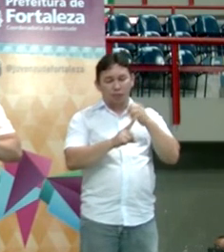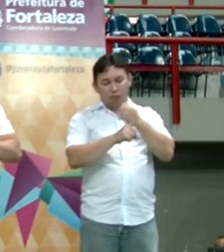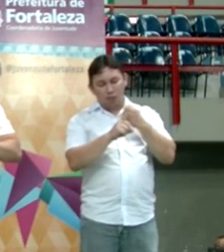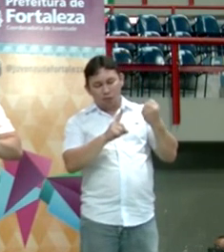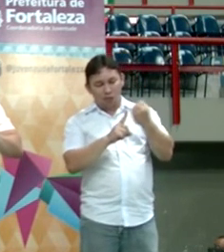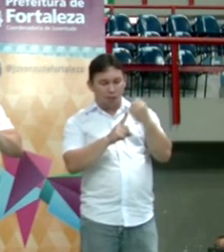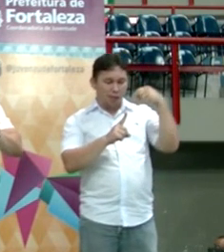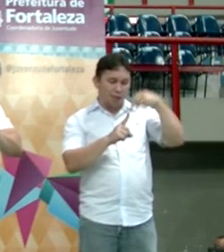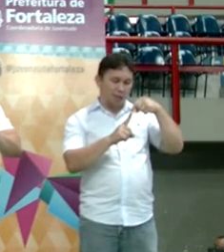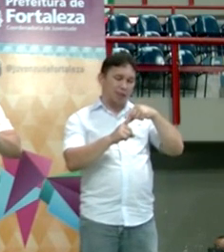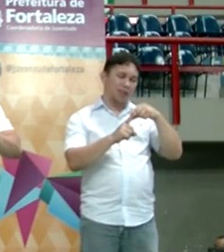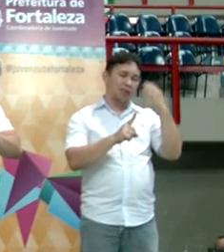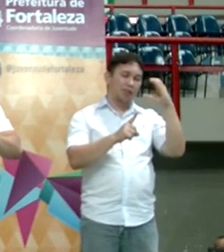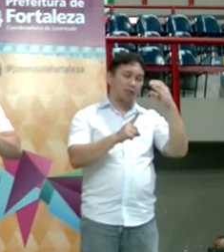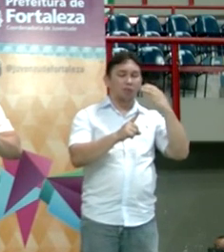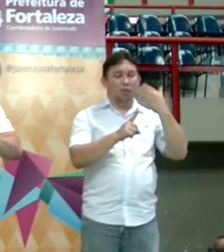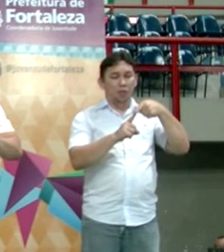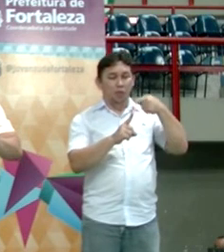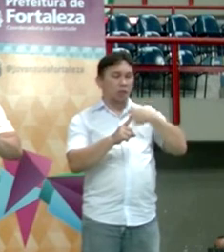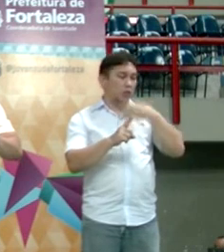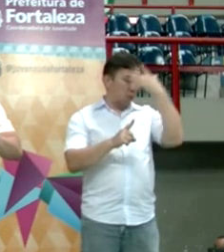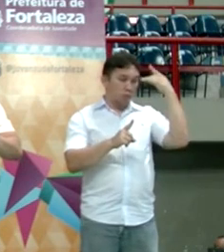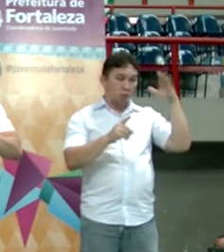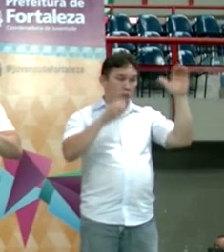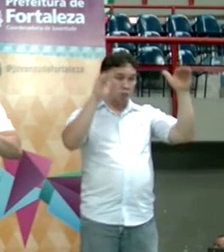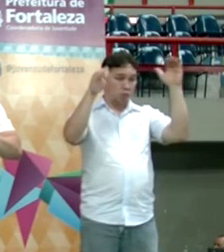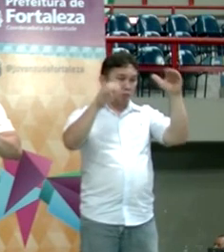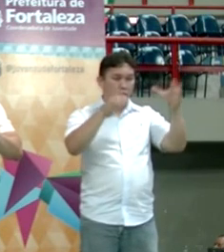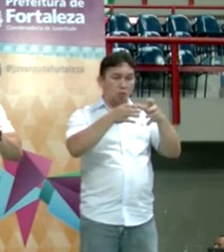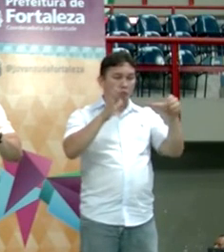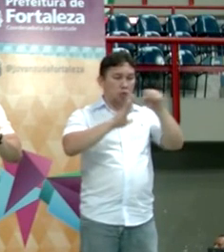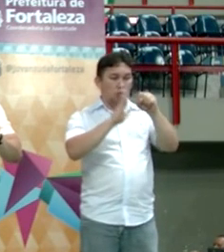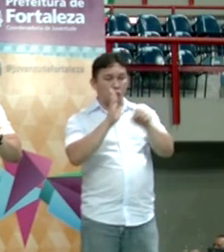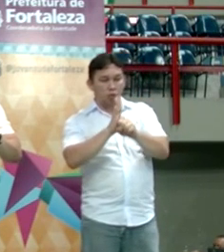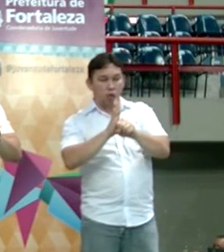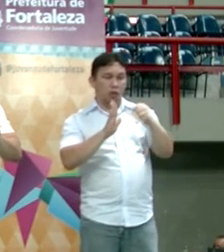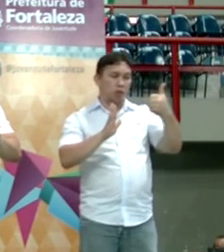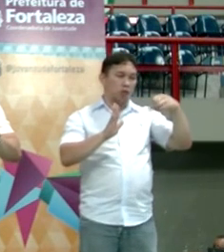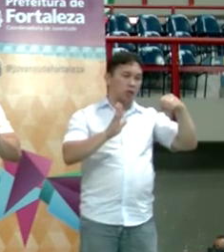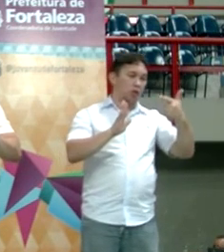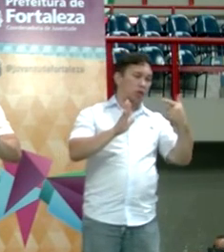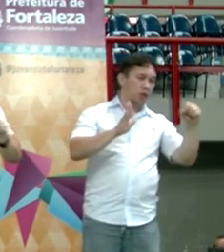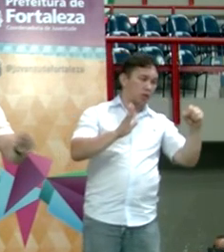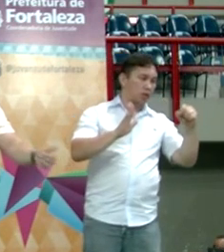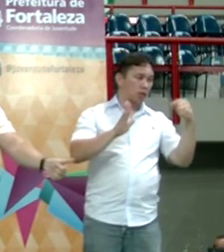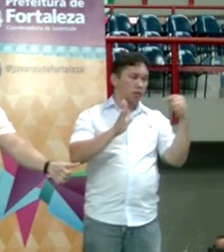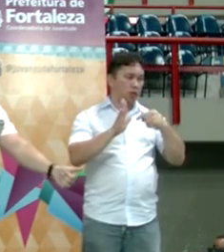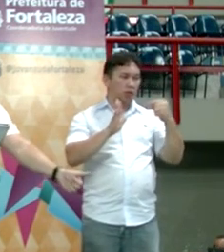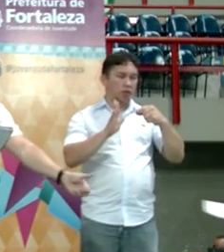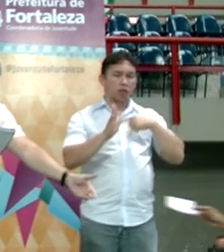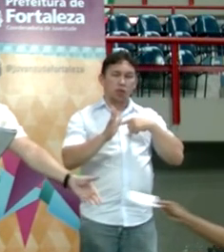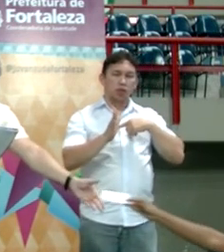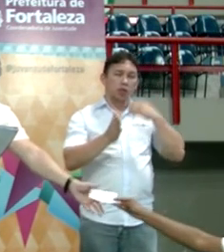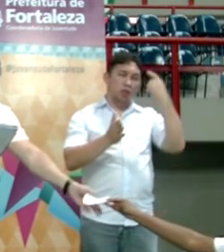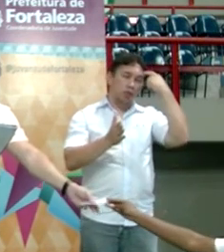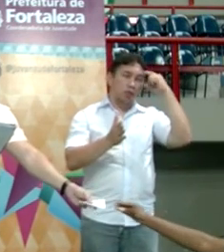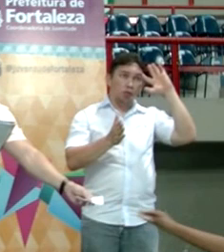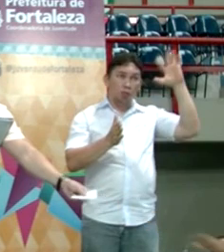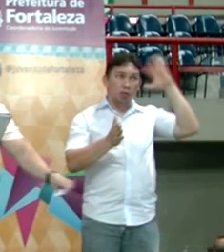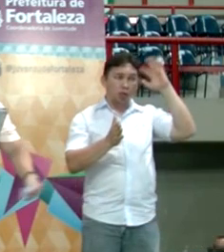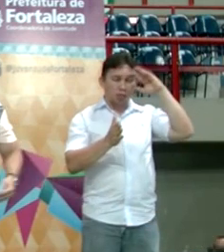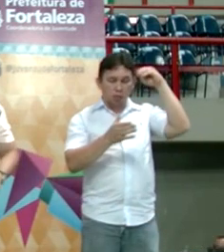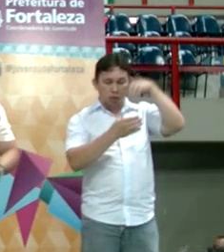socialismo científico, que mobilizou milhões de pessoas no século XIX e XX, e a atual descrença nas utopias sociais